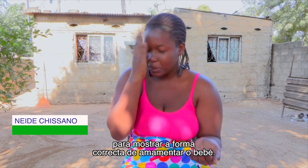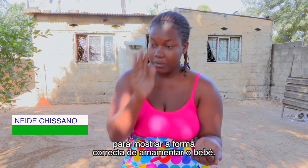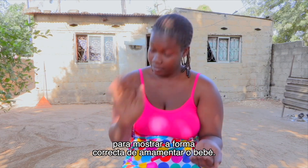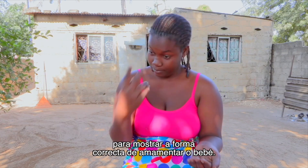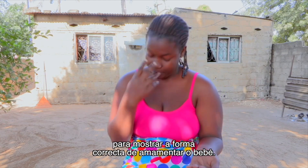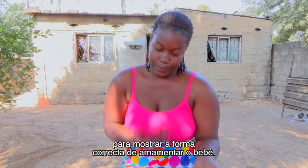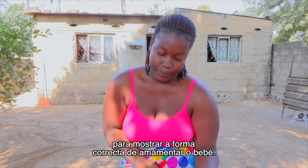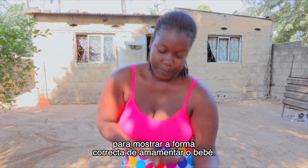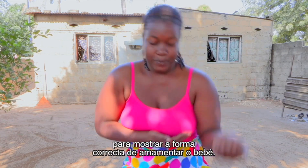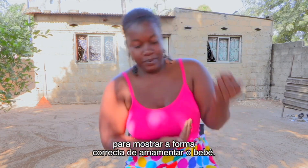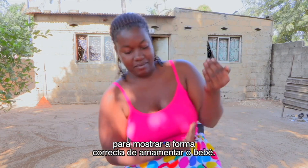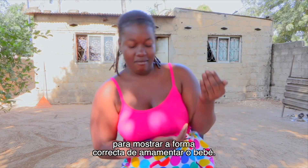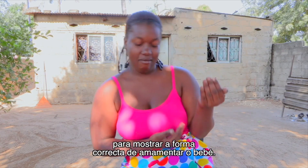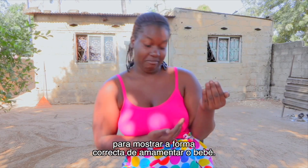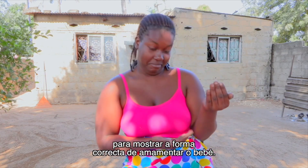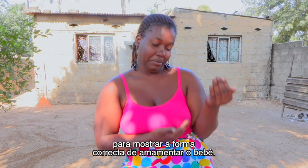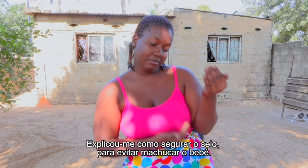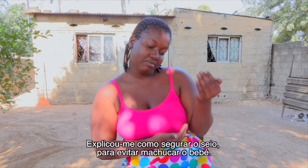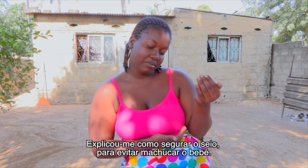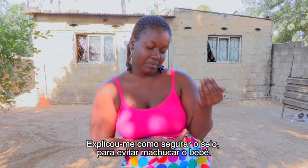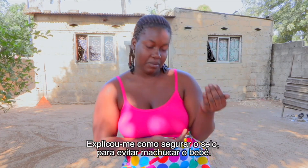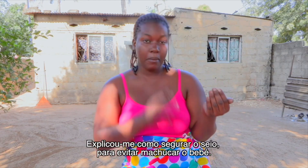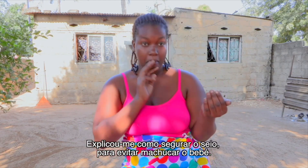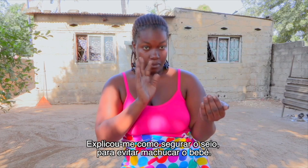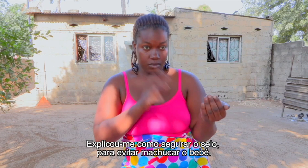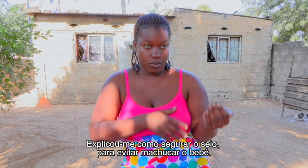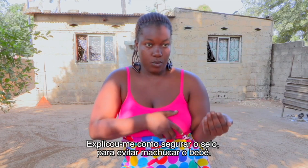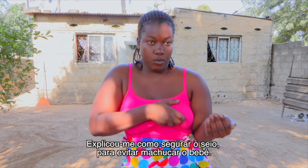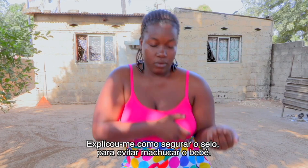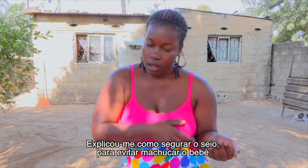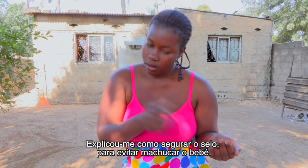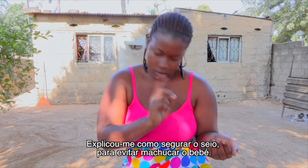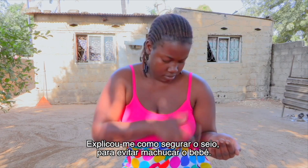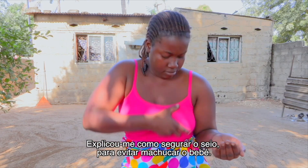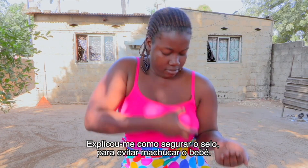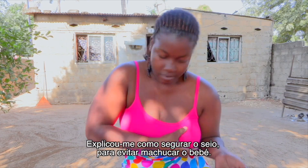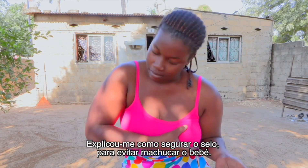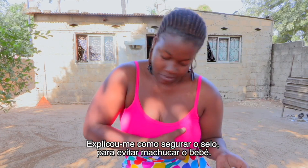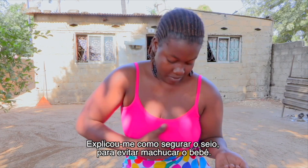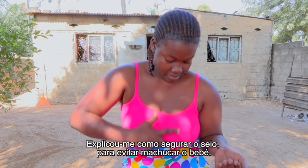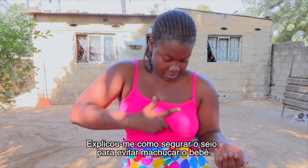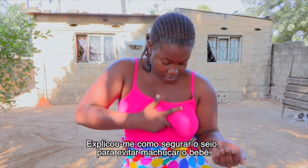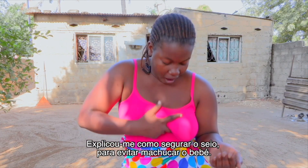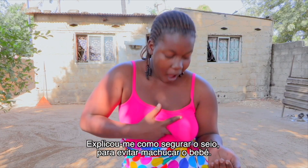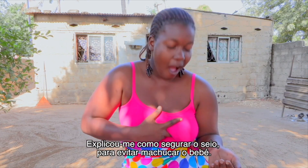correta de alimentar o bebê. Explicou-me como segurar o seio para evitar machucar o bebê.